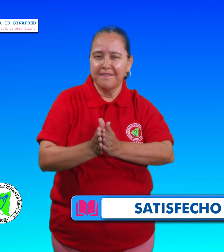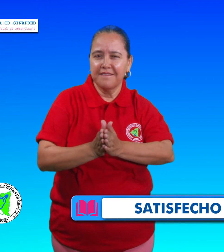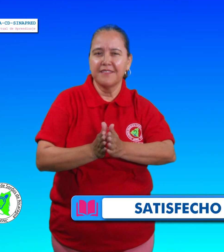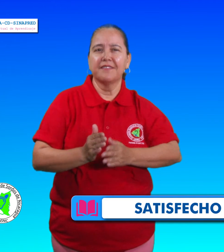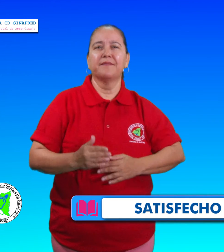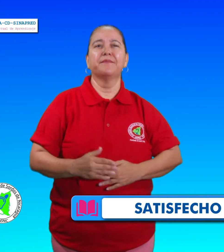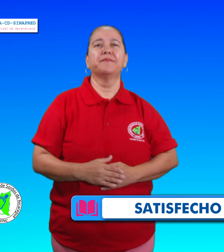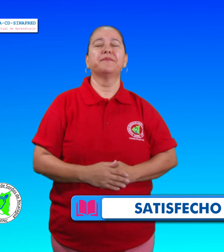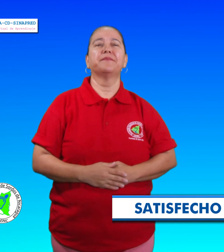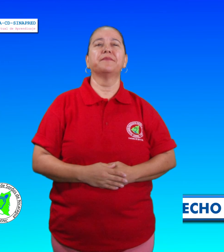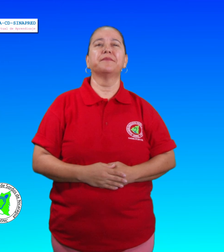Satisfecho.